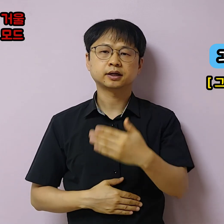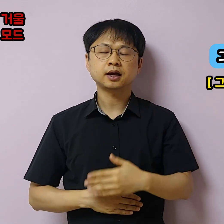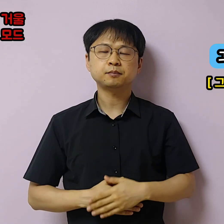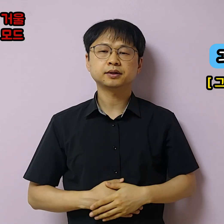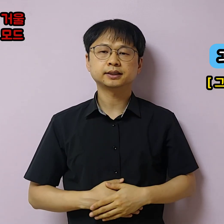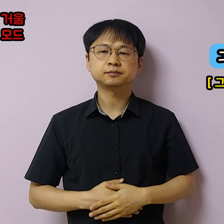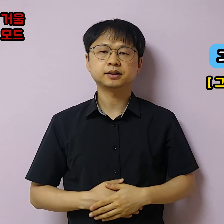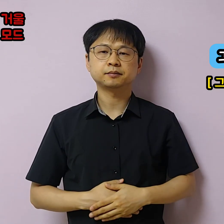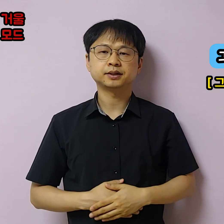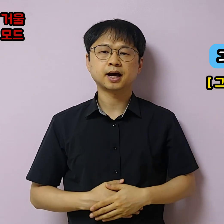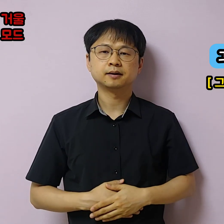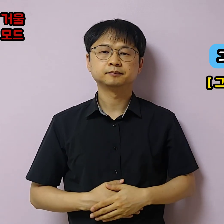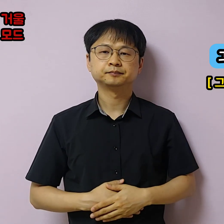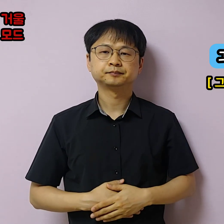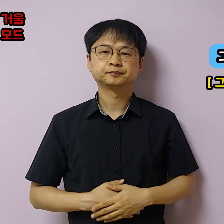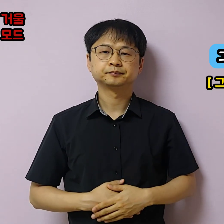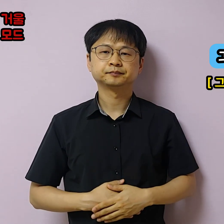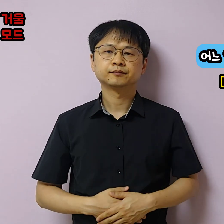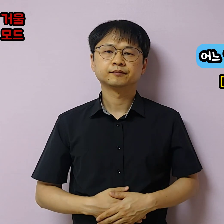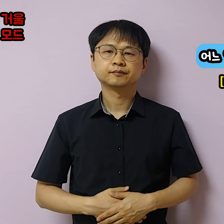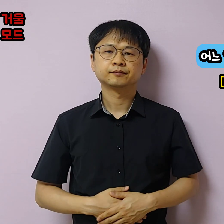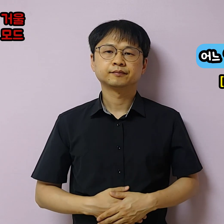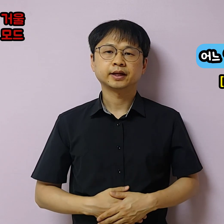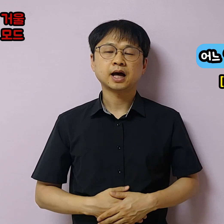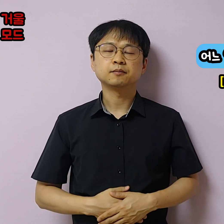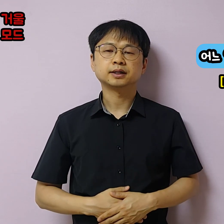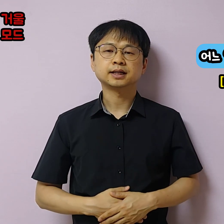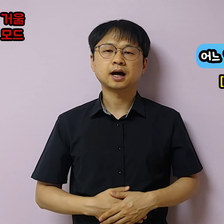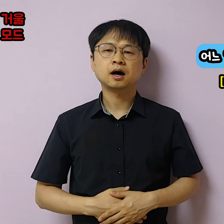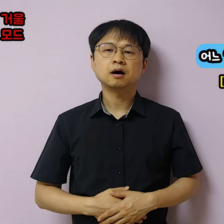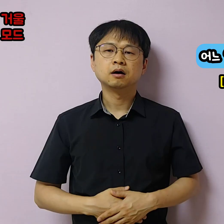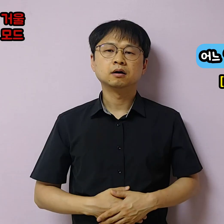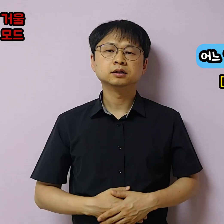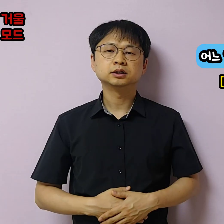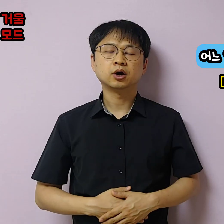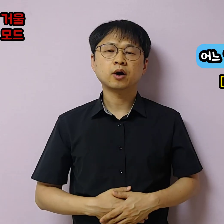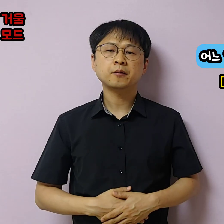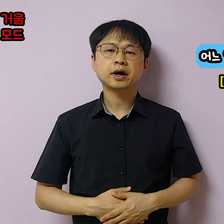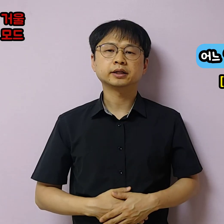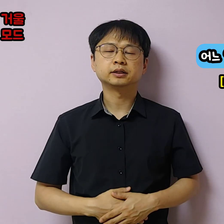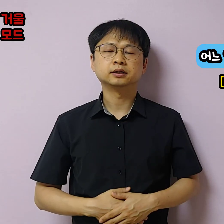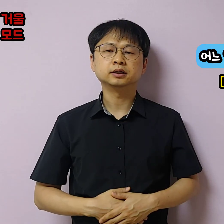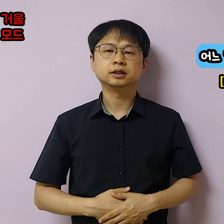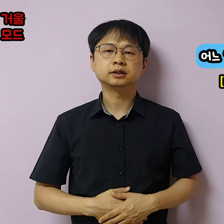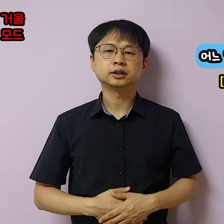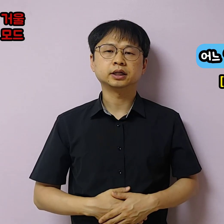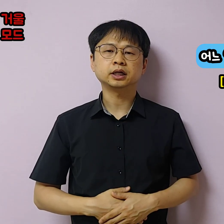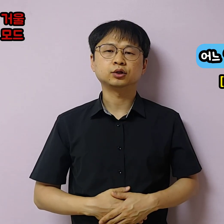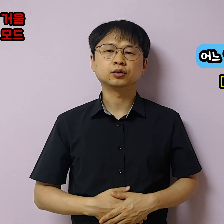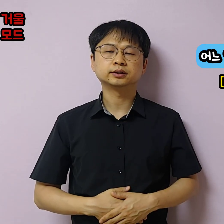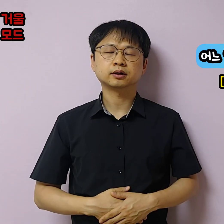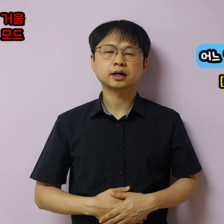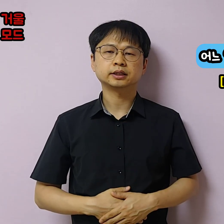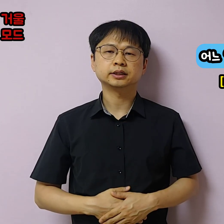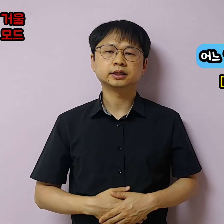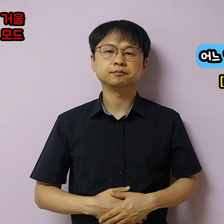이렇게 표현하시면 됩니다. 네, 다음 가사 어느 영화와 같은 일들이 이루어져